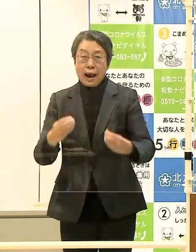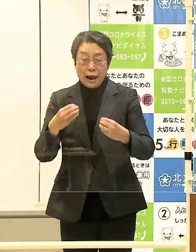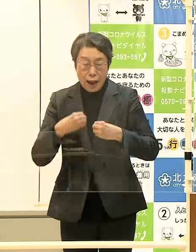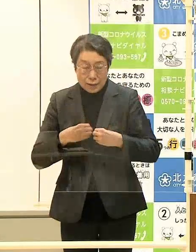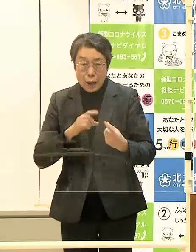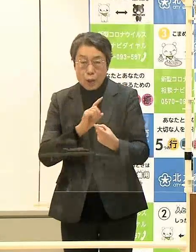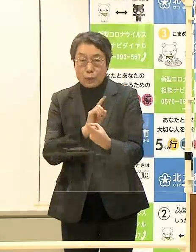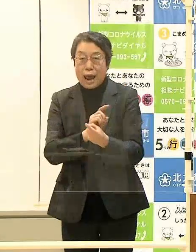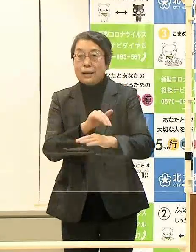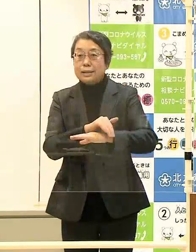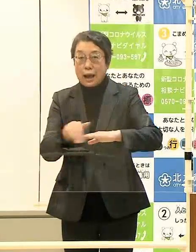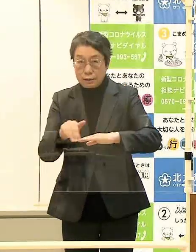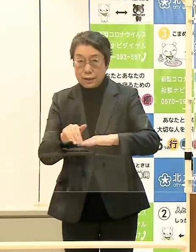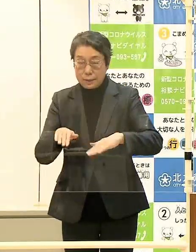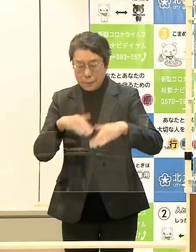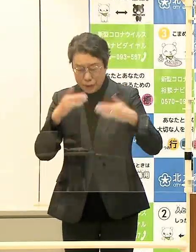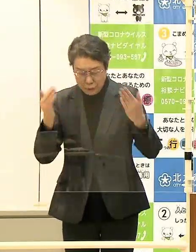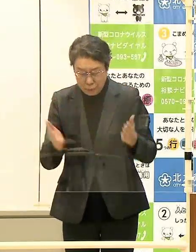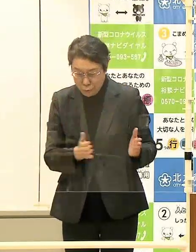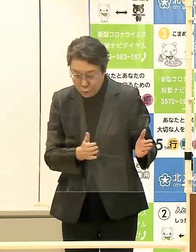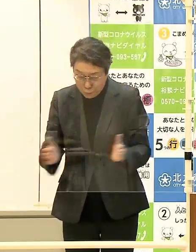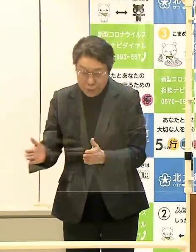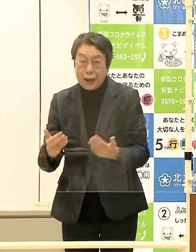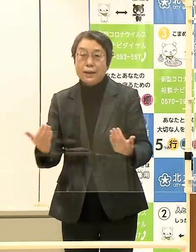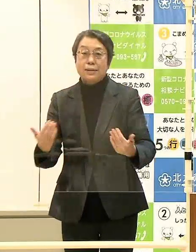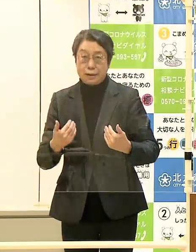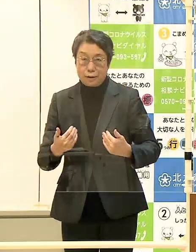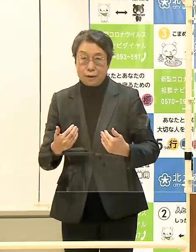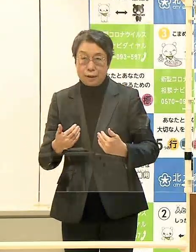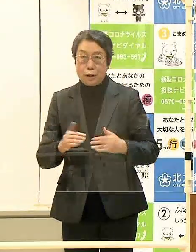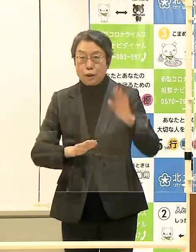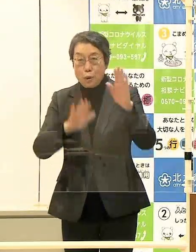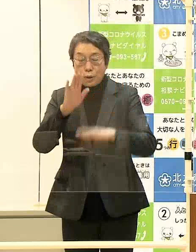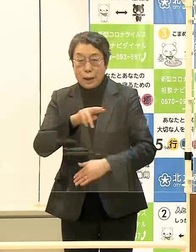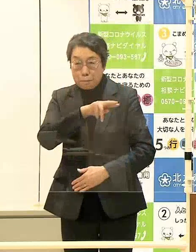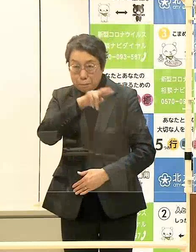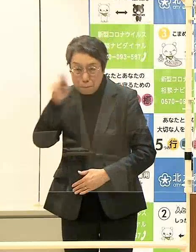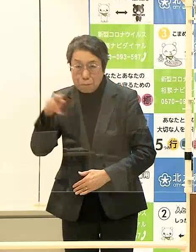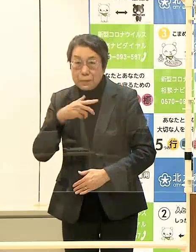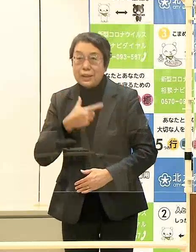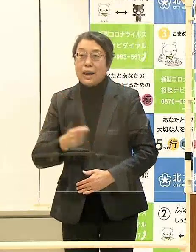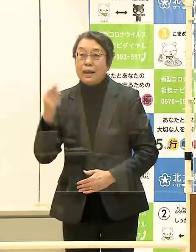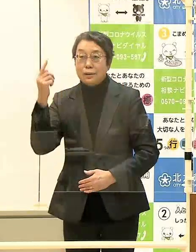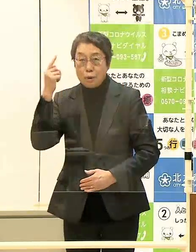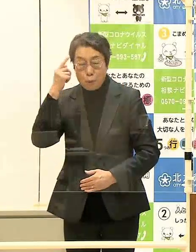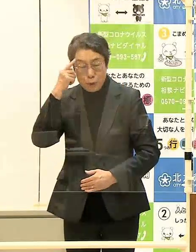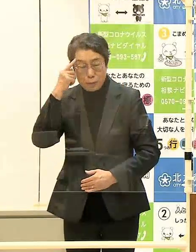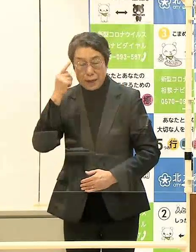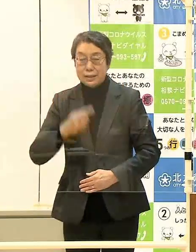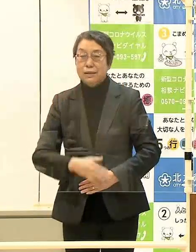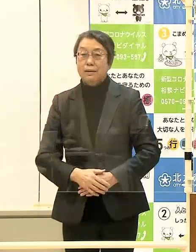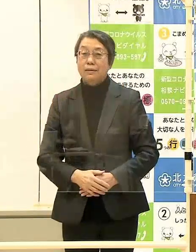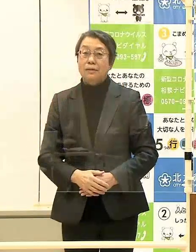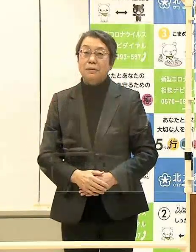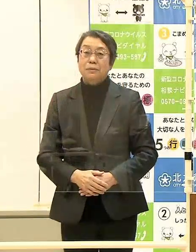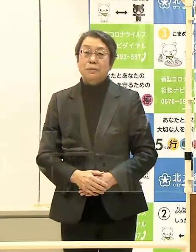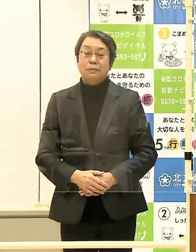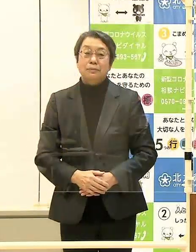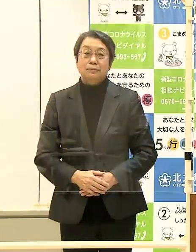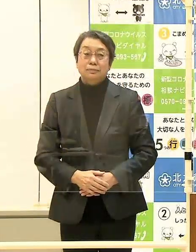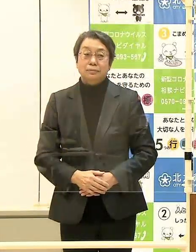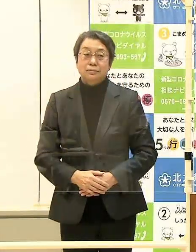に万全を切りつつ事態の推移を注視するとこのように申し上げてきたところであります